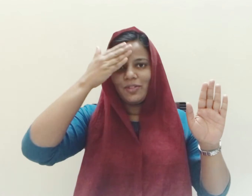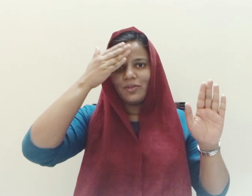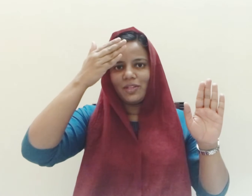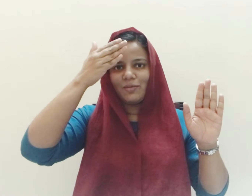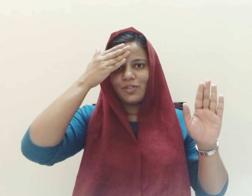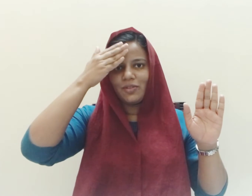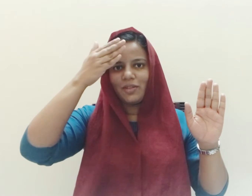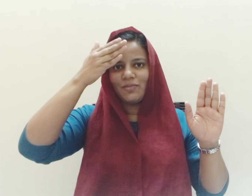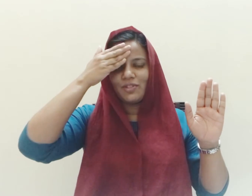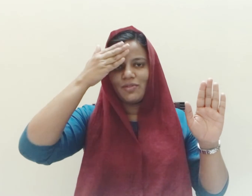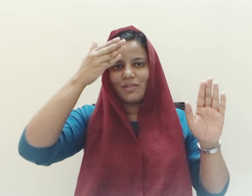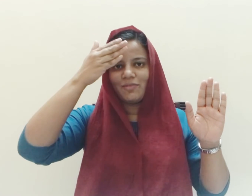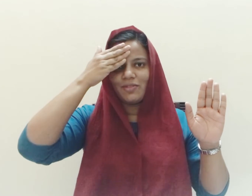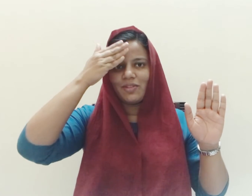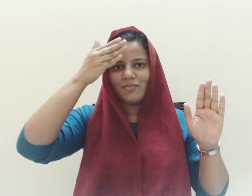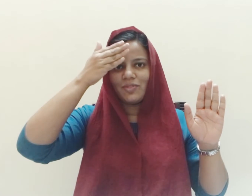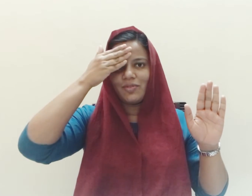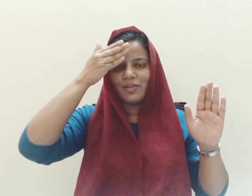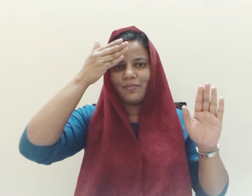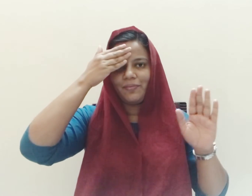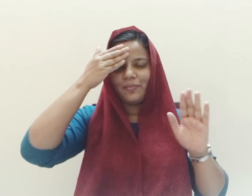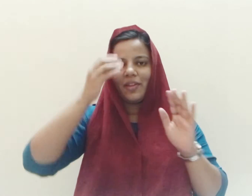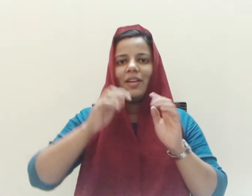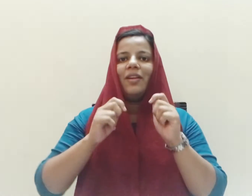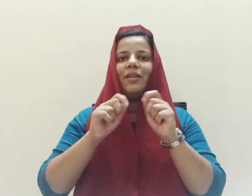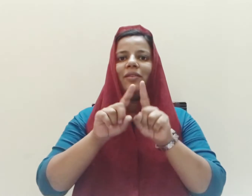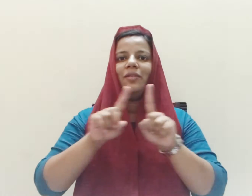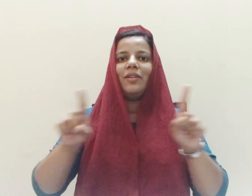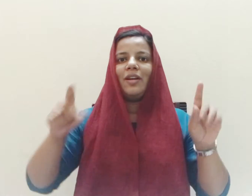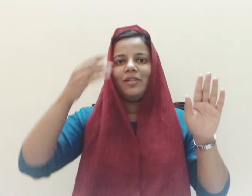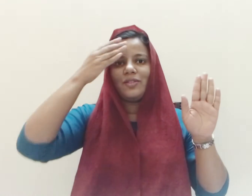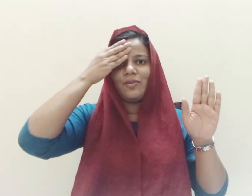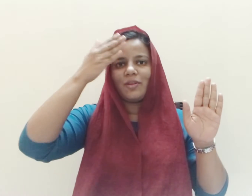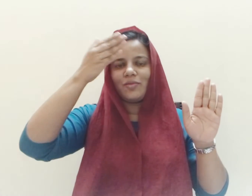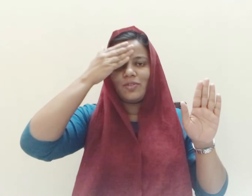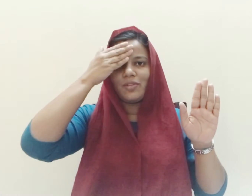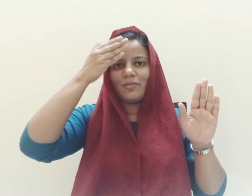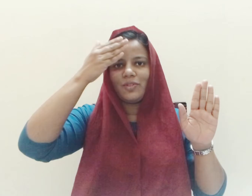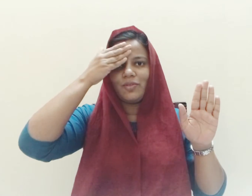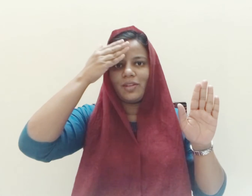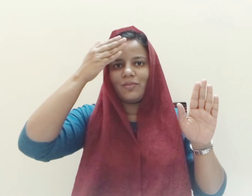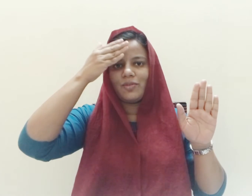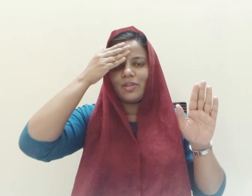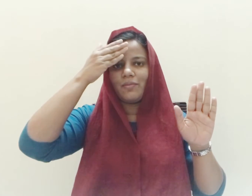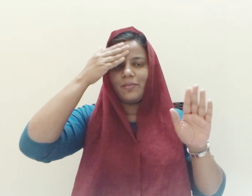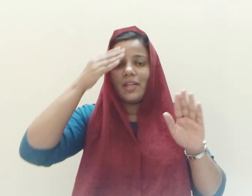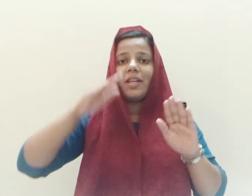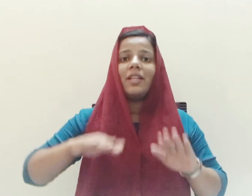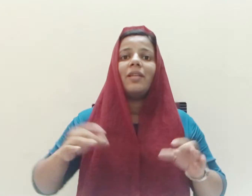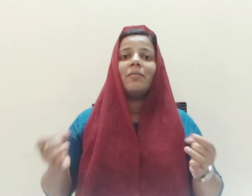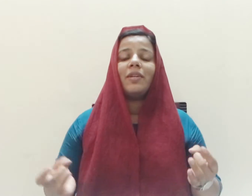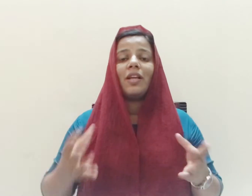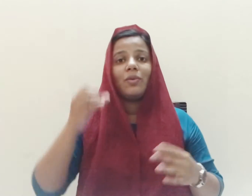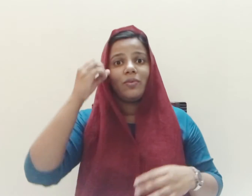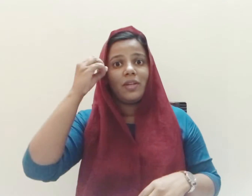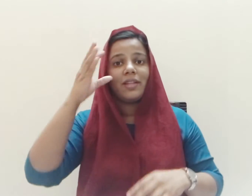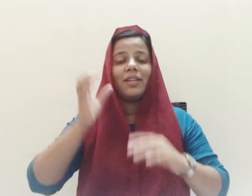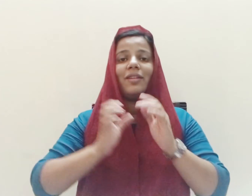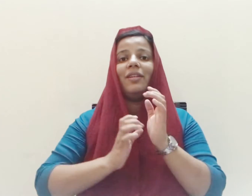സ്തോത്രമപ്പ സ്തോത്രം സ്തോത്രം സ്തോത്രം സ്തോത്രം. ഹല്ലേലൂയ. സ്തോത്രം സ്തോത്രം സ്തോത്രം സ്തോത്രം സ്തോത്രം. ഈ പ്രഭാതത്തിൽ നമ്മളെ ഉണർത്തിയ